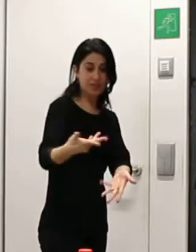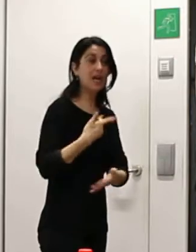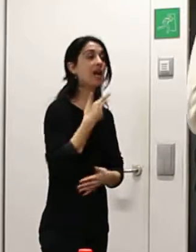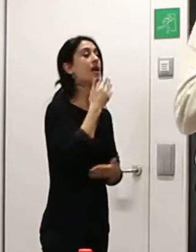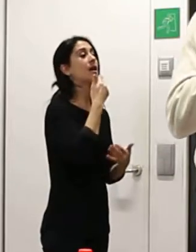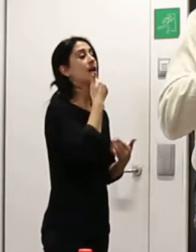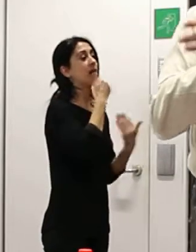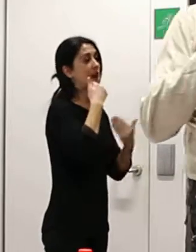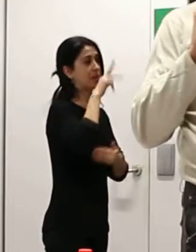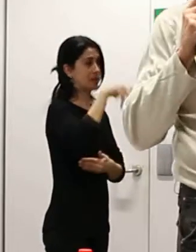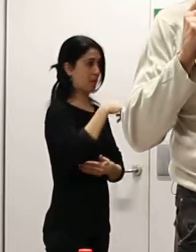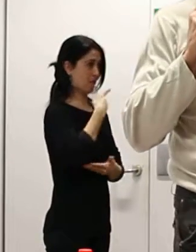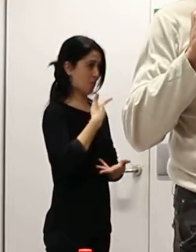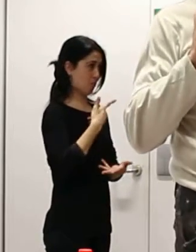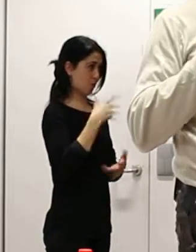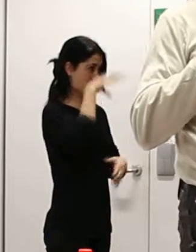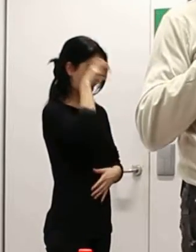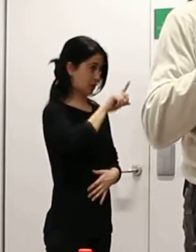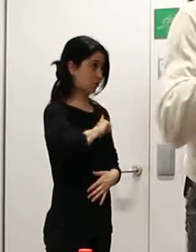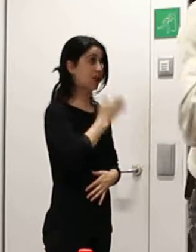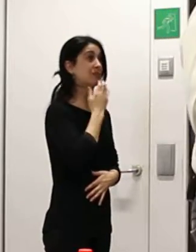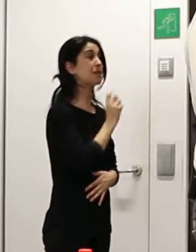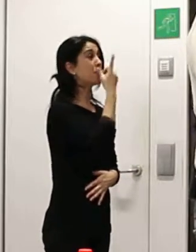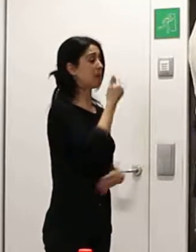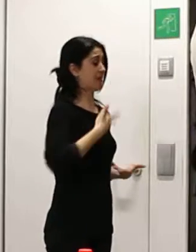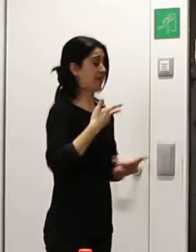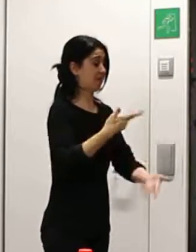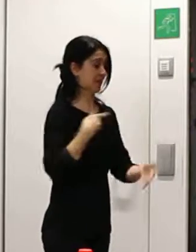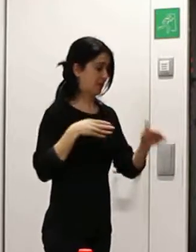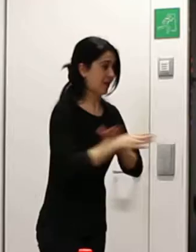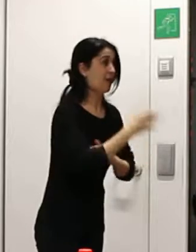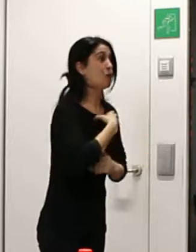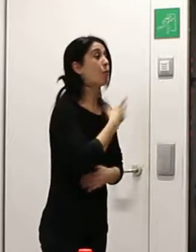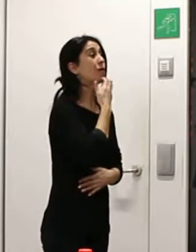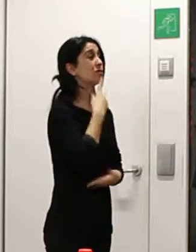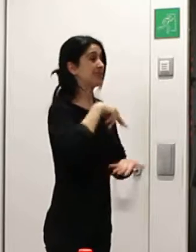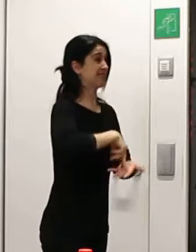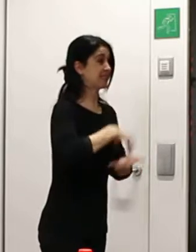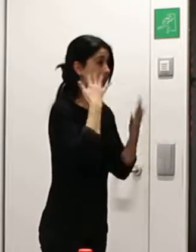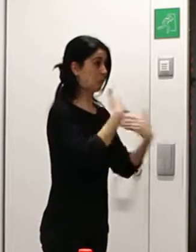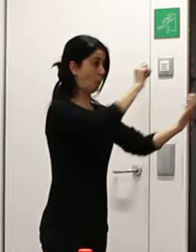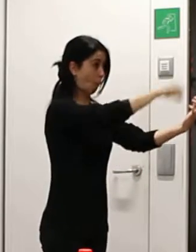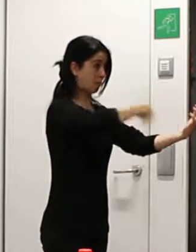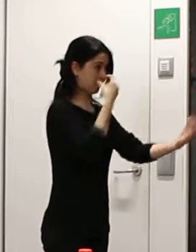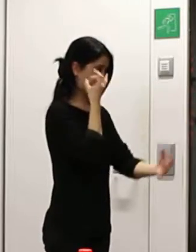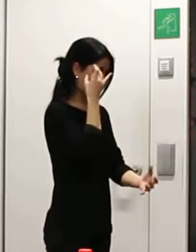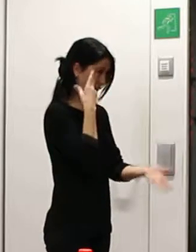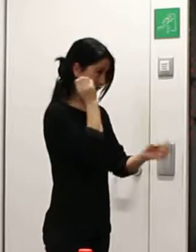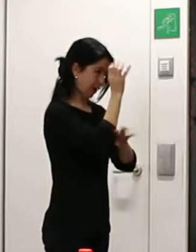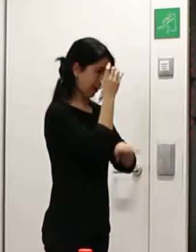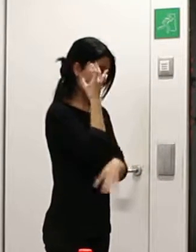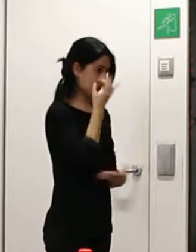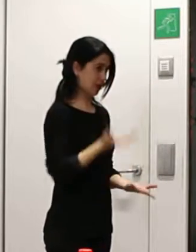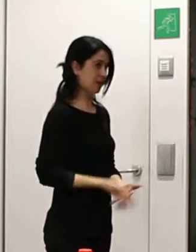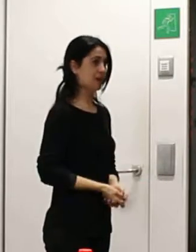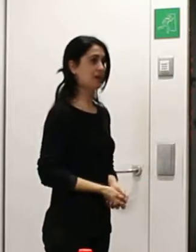porque sin la primera invitación yo no habría podido entrar y sin estar vosotras sería una tontería estar hablando aquí en una sala vacía. Así que